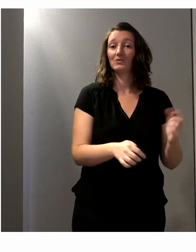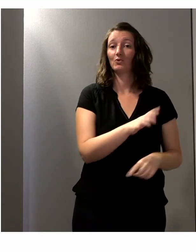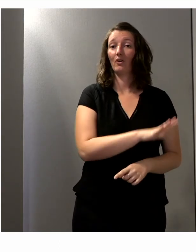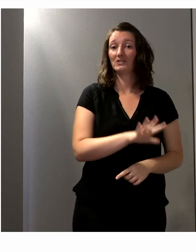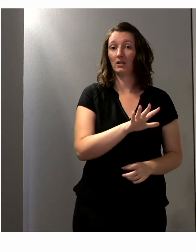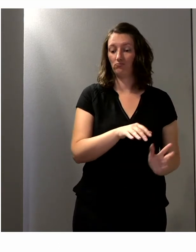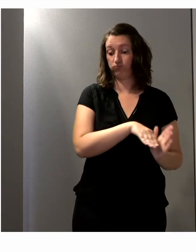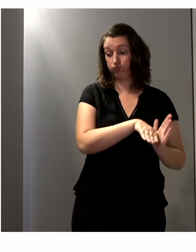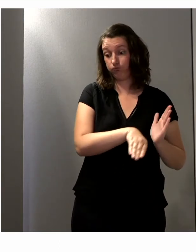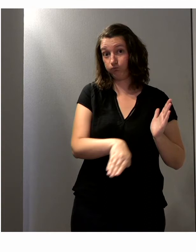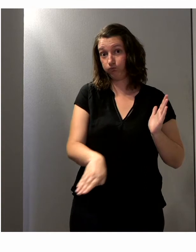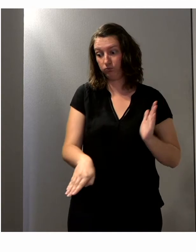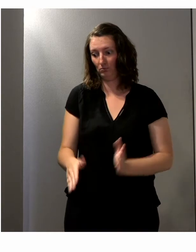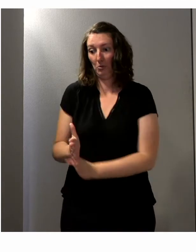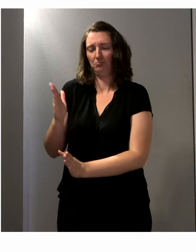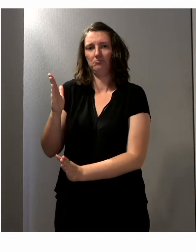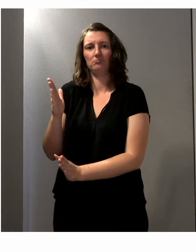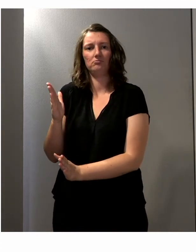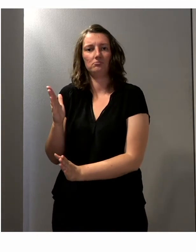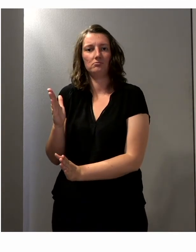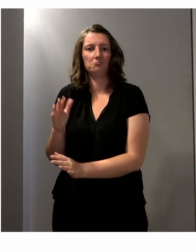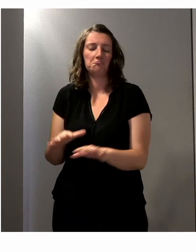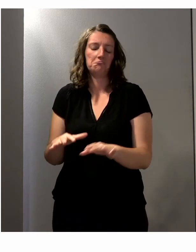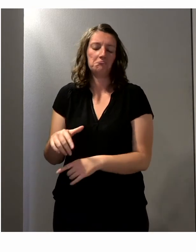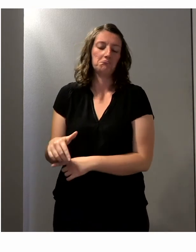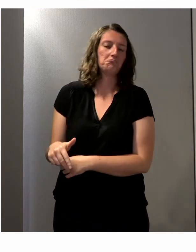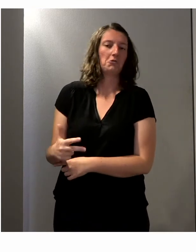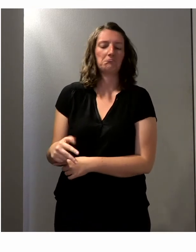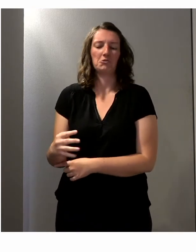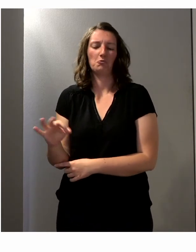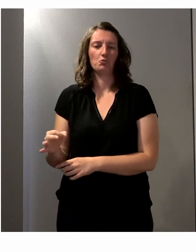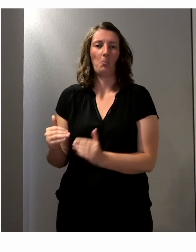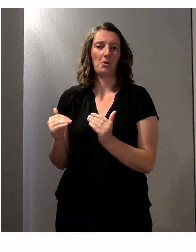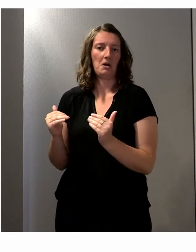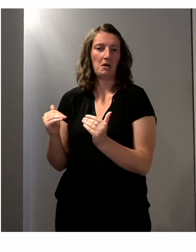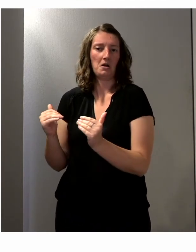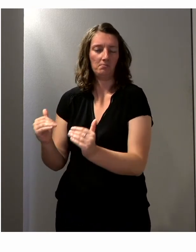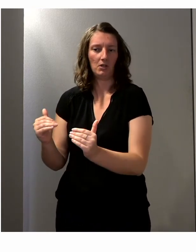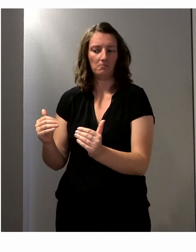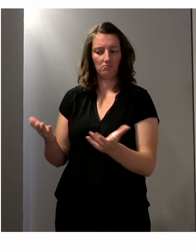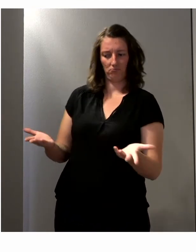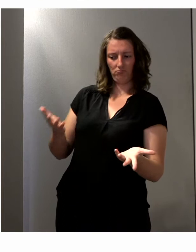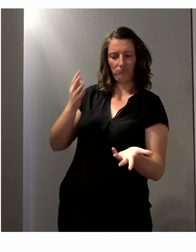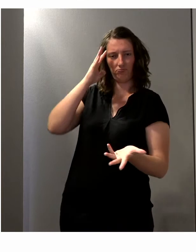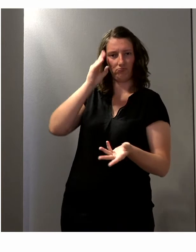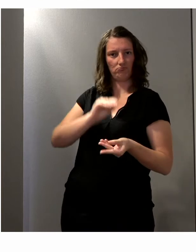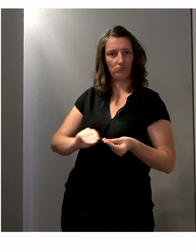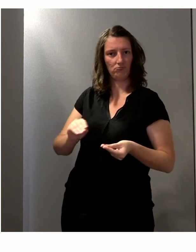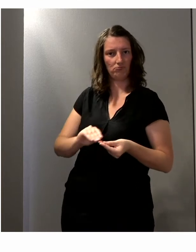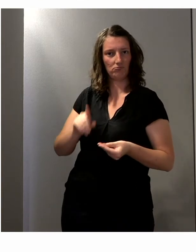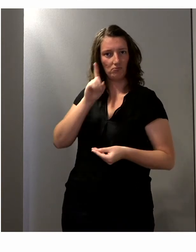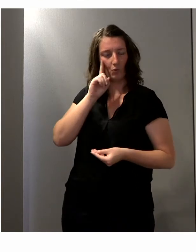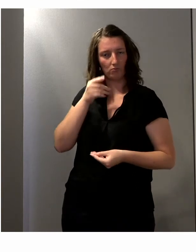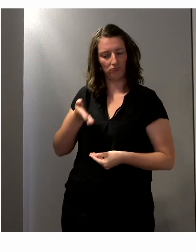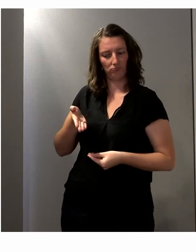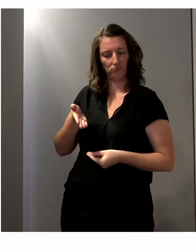et elle est restée à ce niveau, 13, 14%, etc. Voilà. Et on peut s'interroger, qu'est-ce qui fait